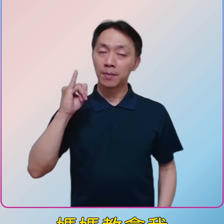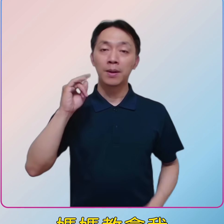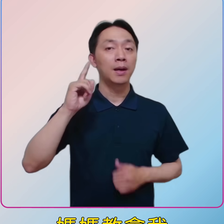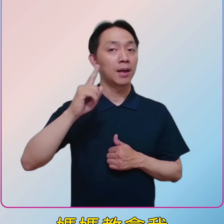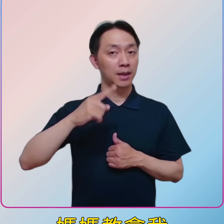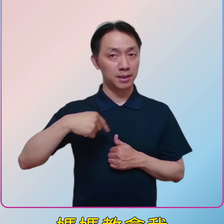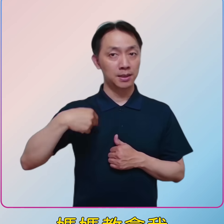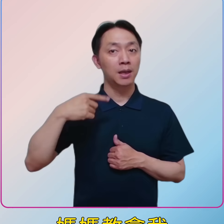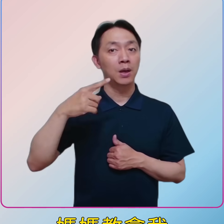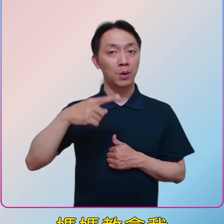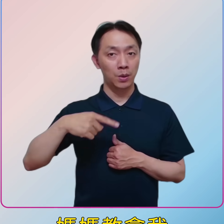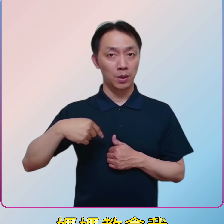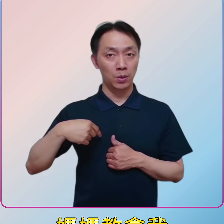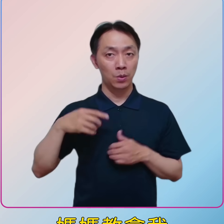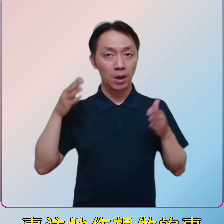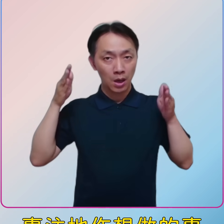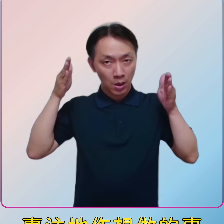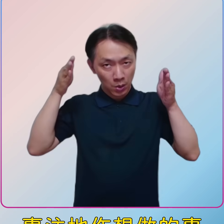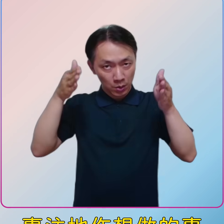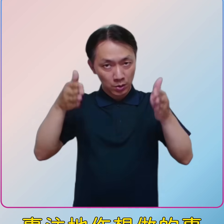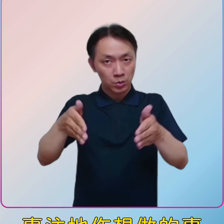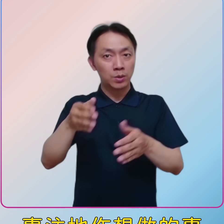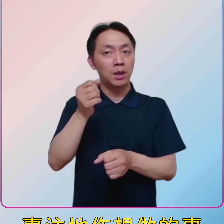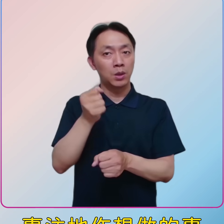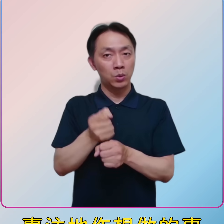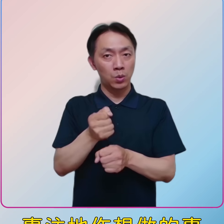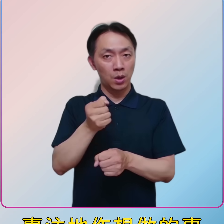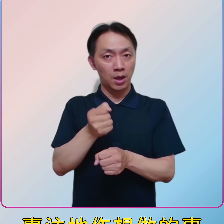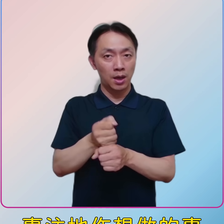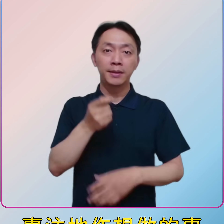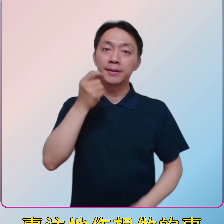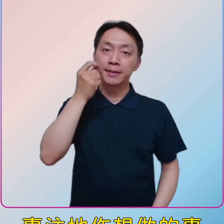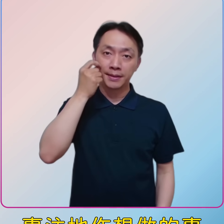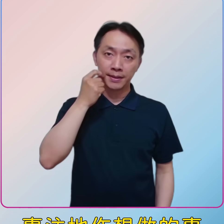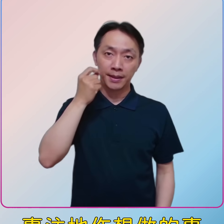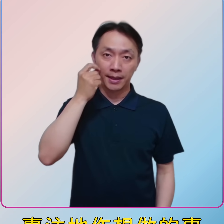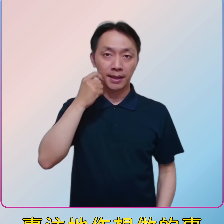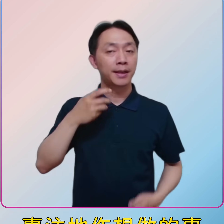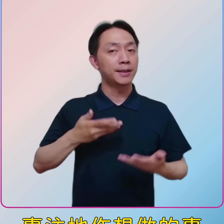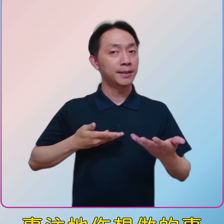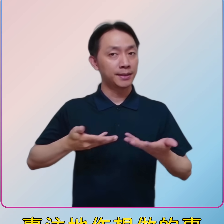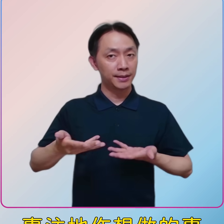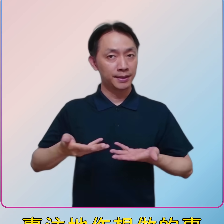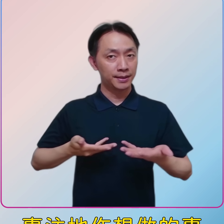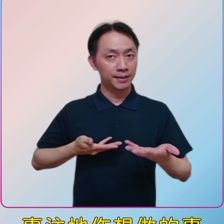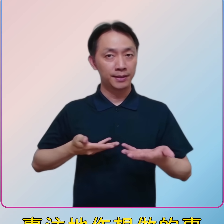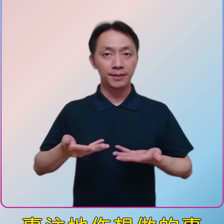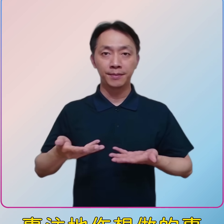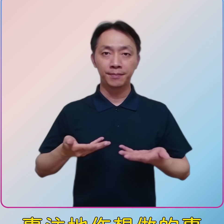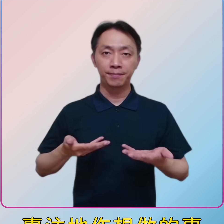妈妈教会我专注地做想做的事，